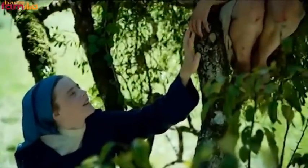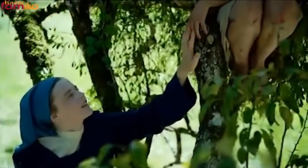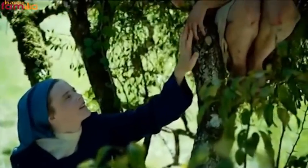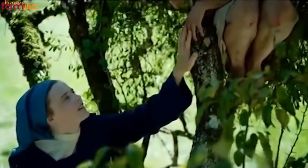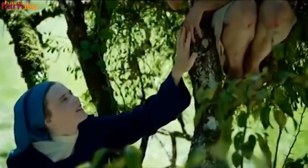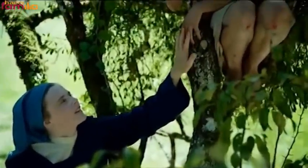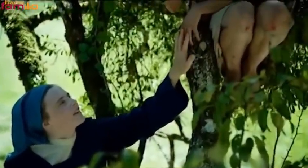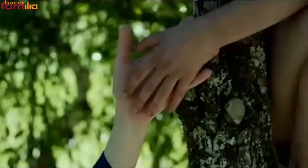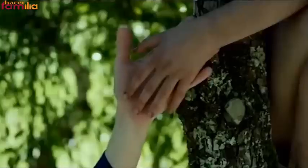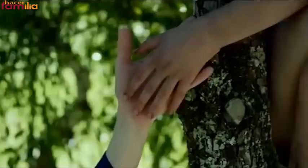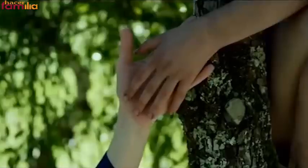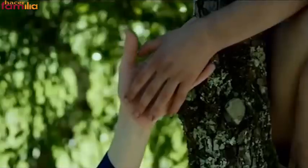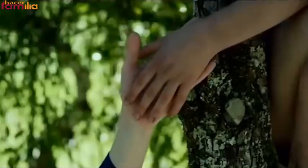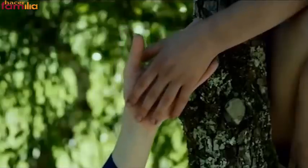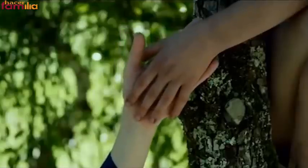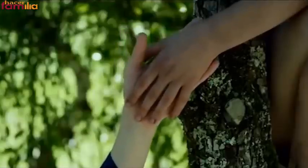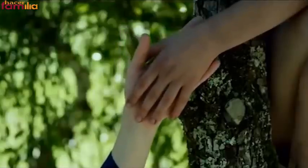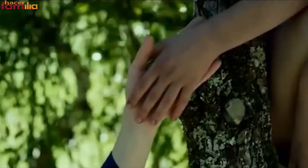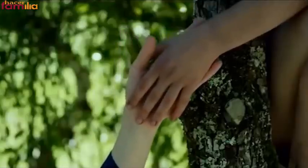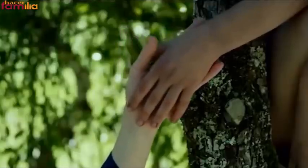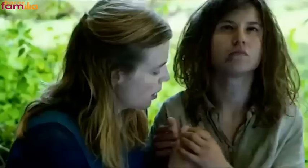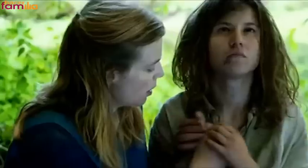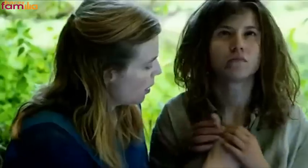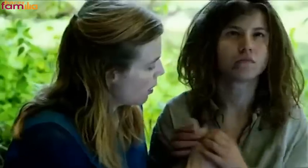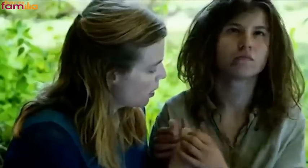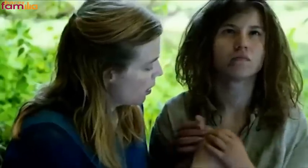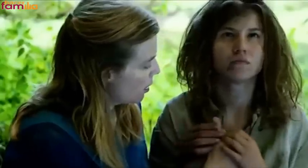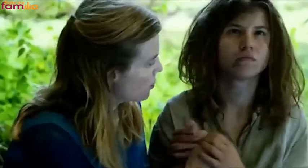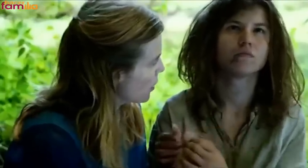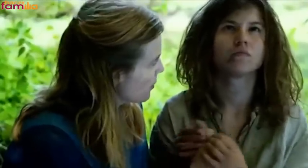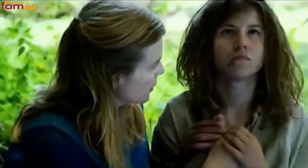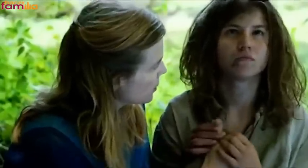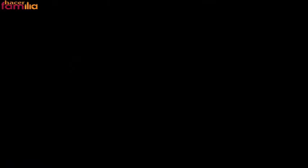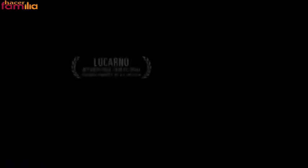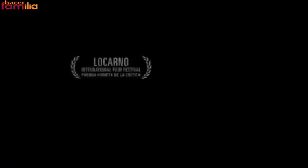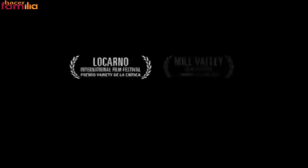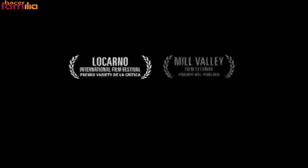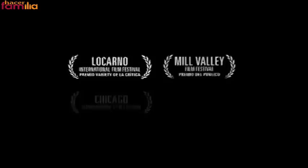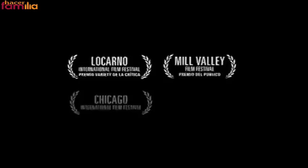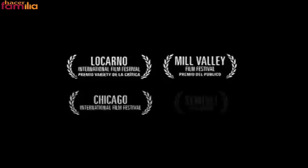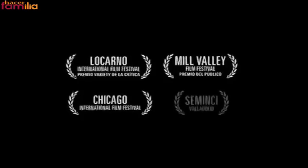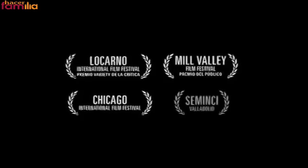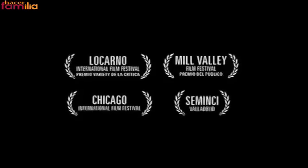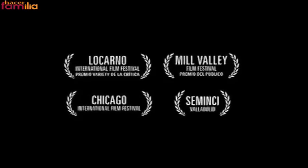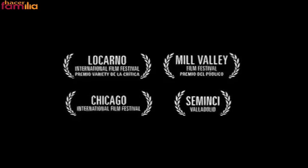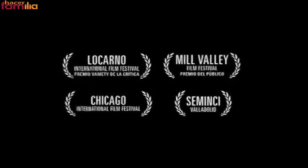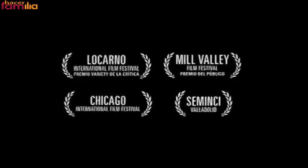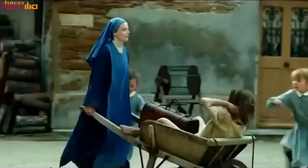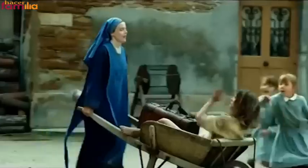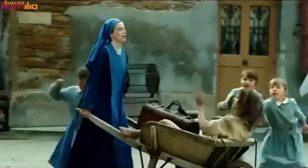este 1 de abril llega a los cines la historia de mar er basada en hechos reales esta película nos adentra en una trama